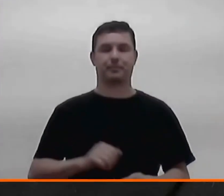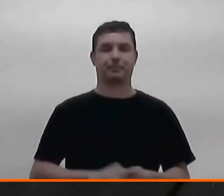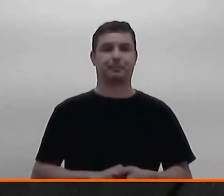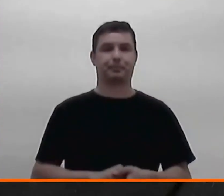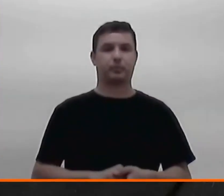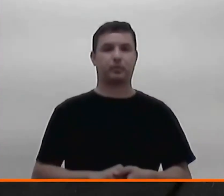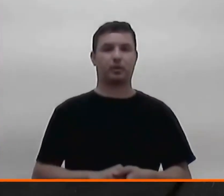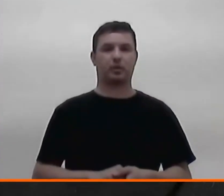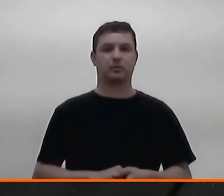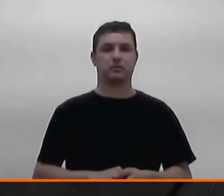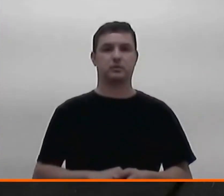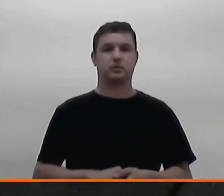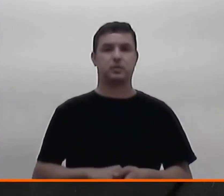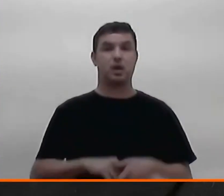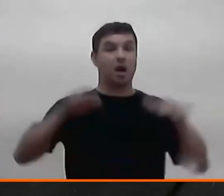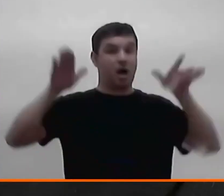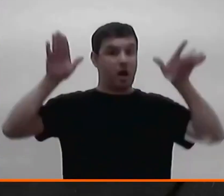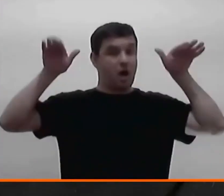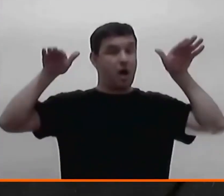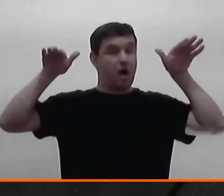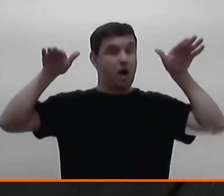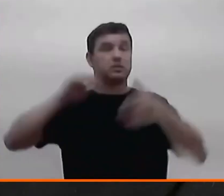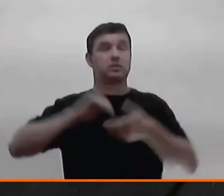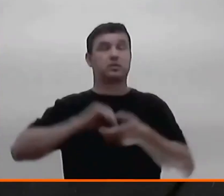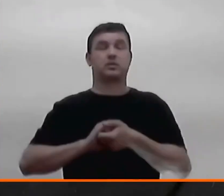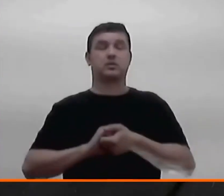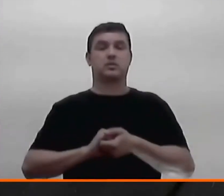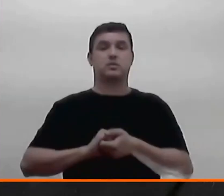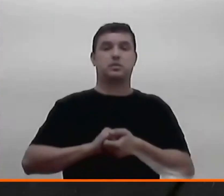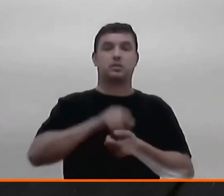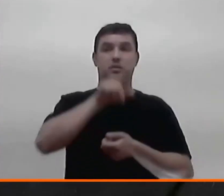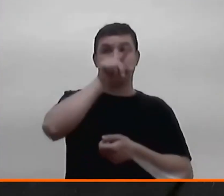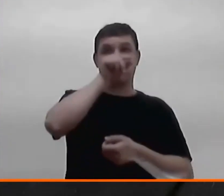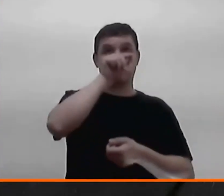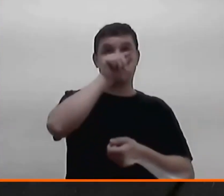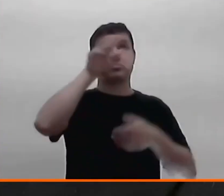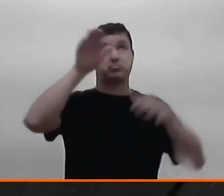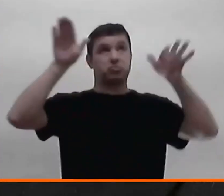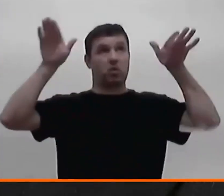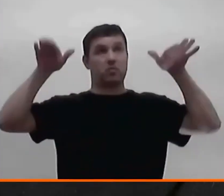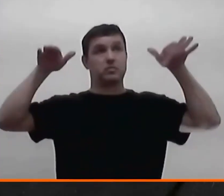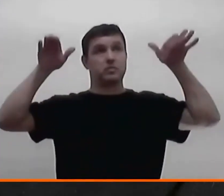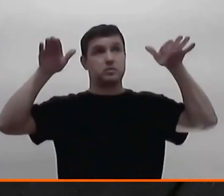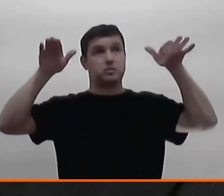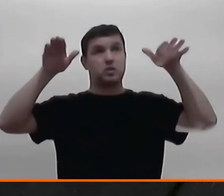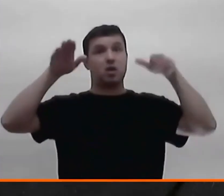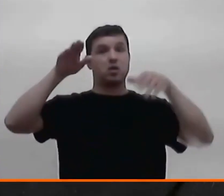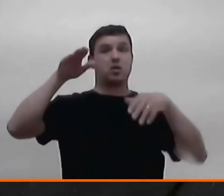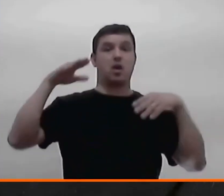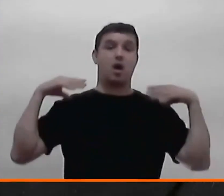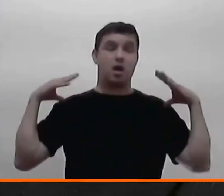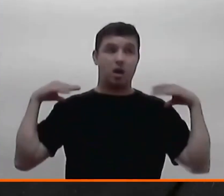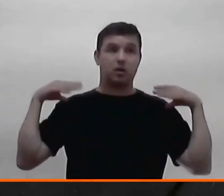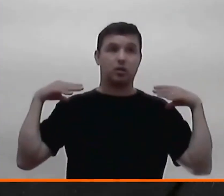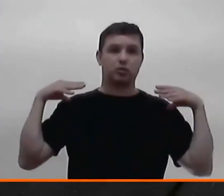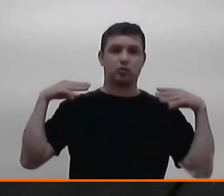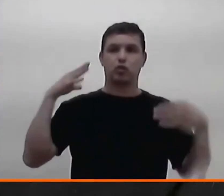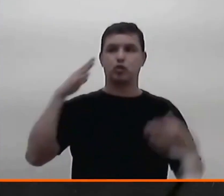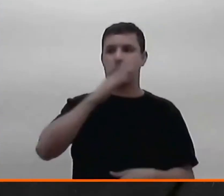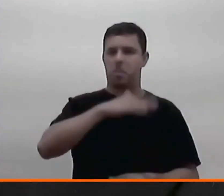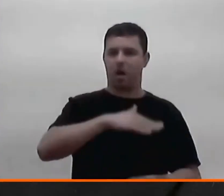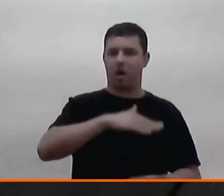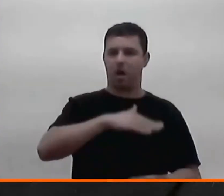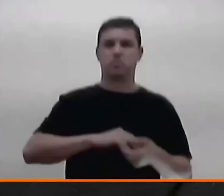dos céus, que aqui tipifica os anjos caídos nas regiões